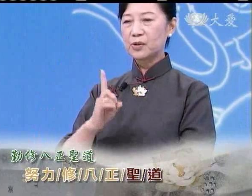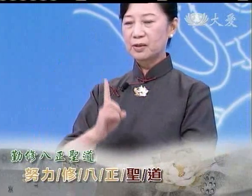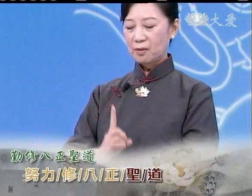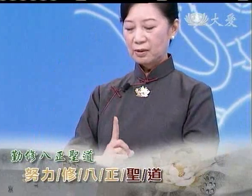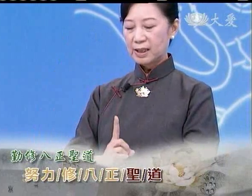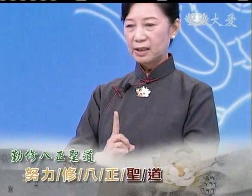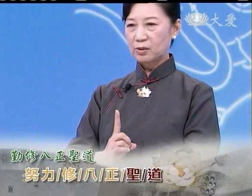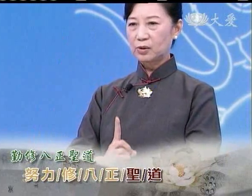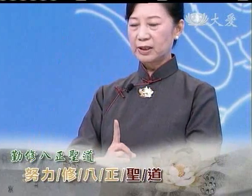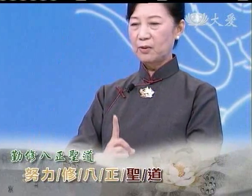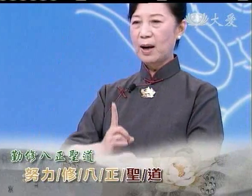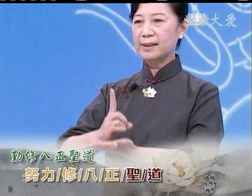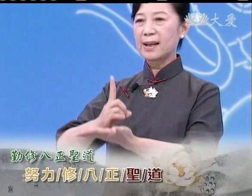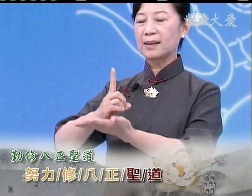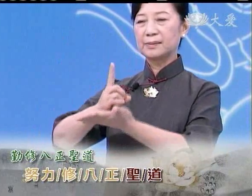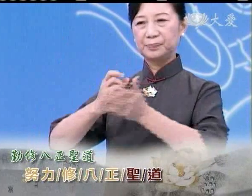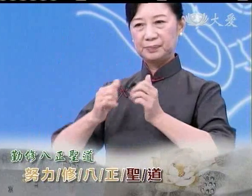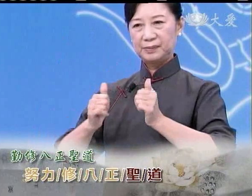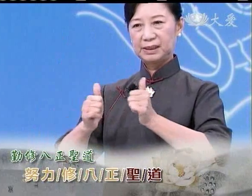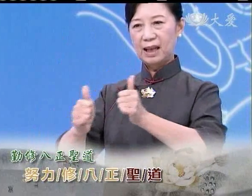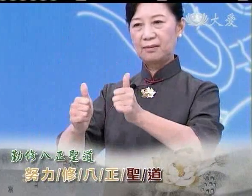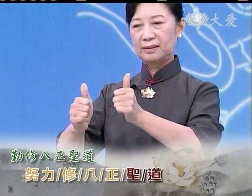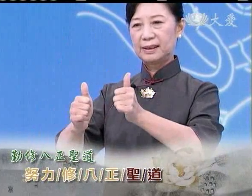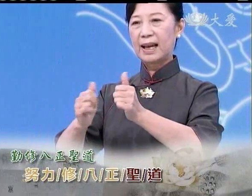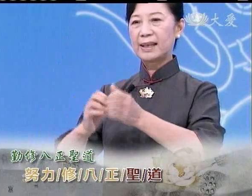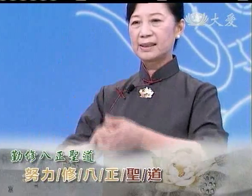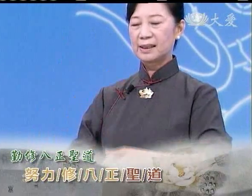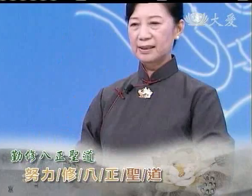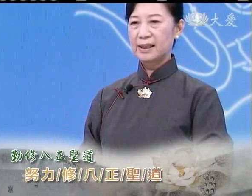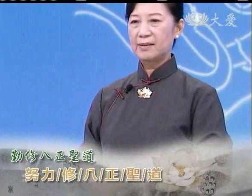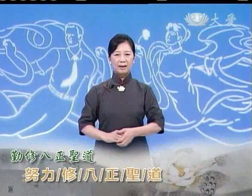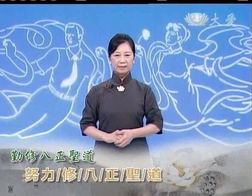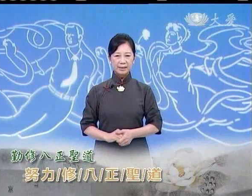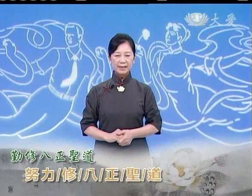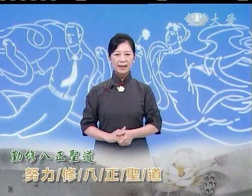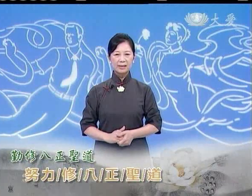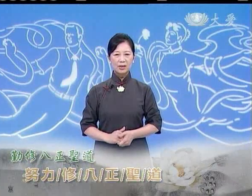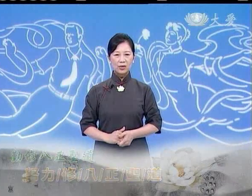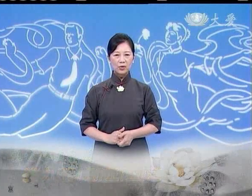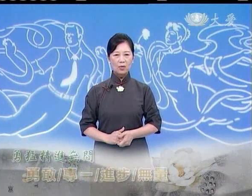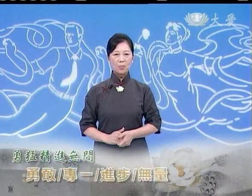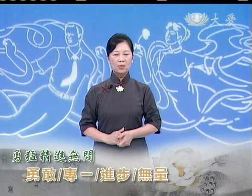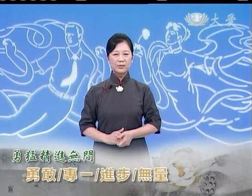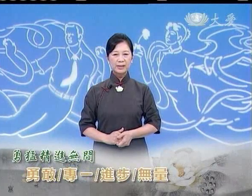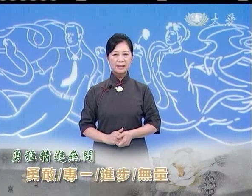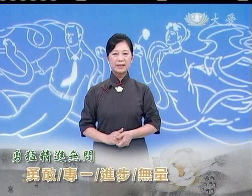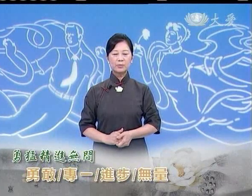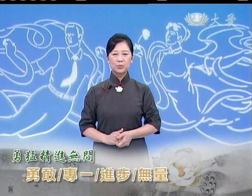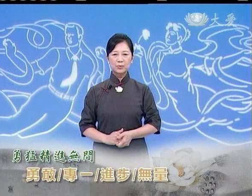指在你左手心往上打来呈现。接下来是勇猛精进无